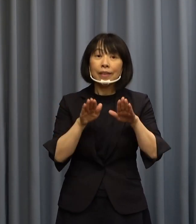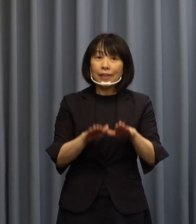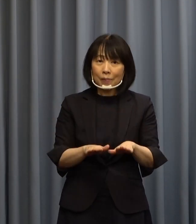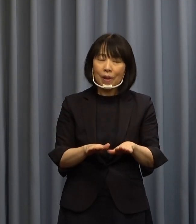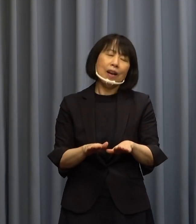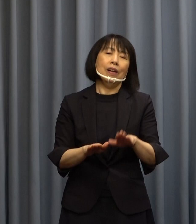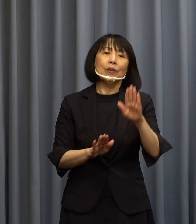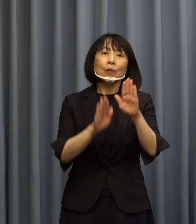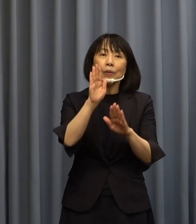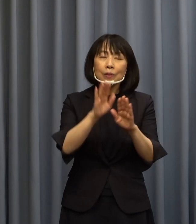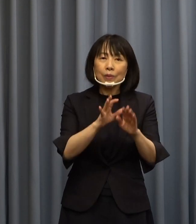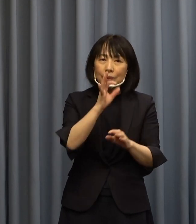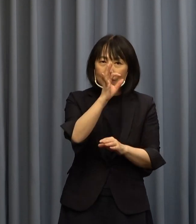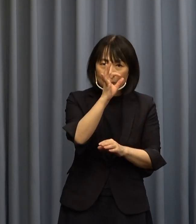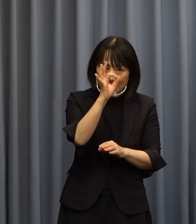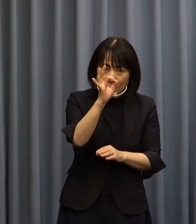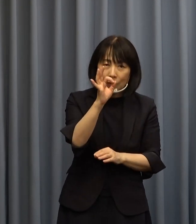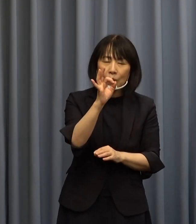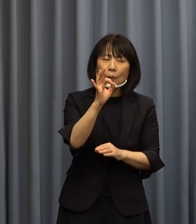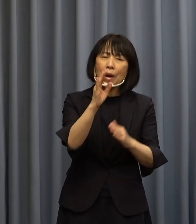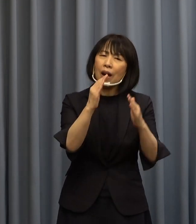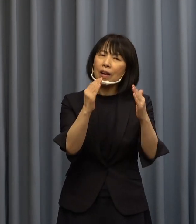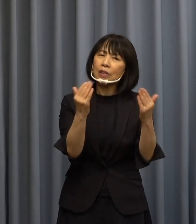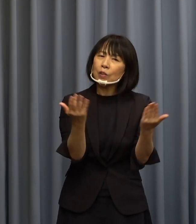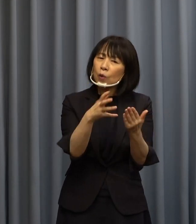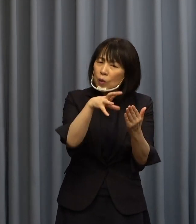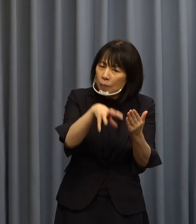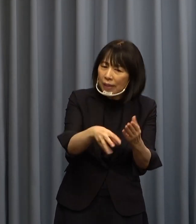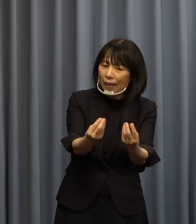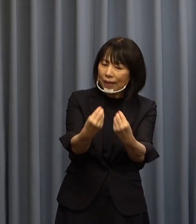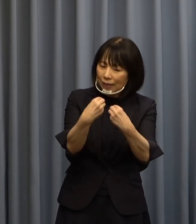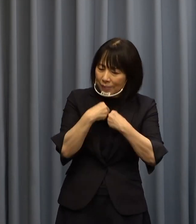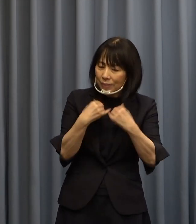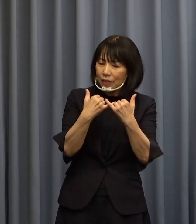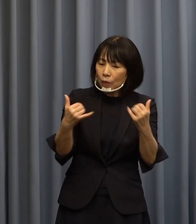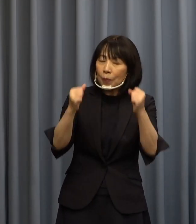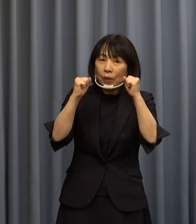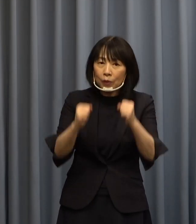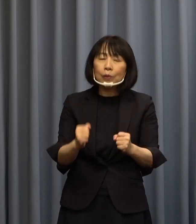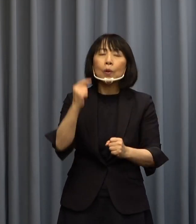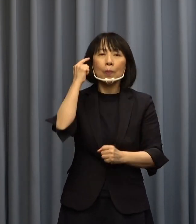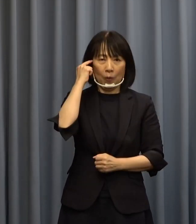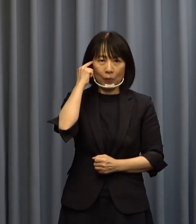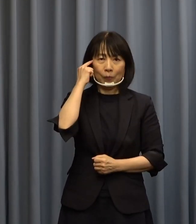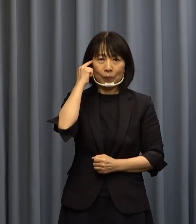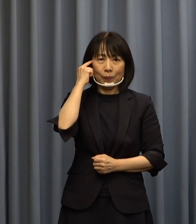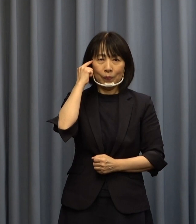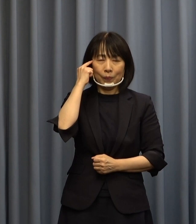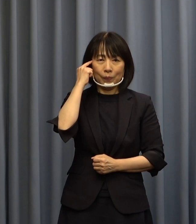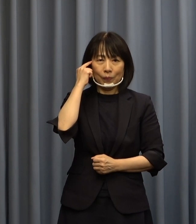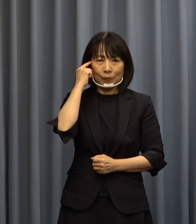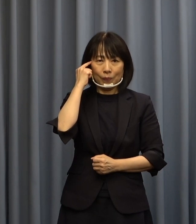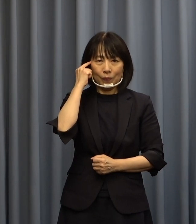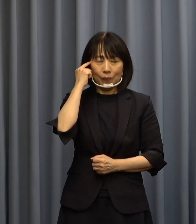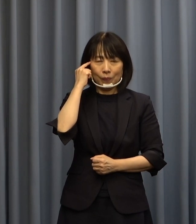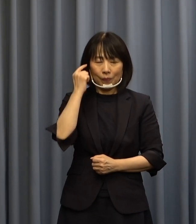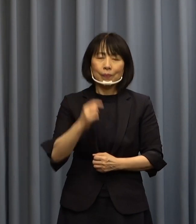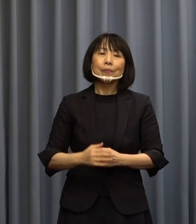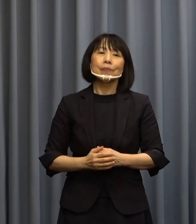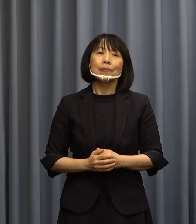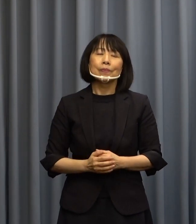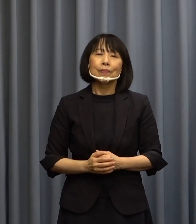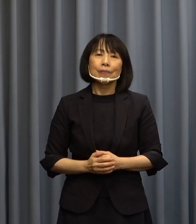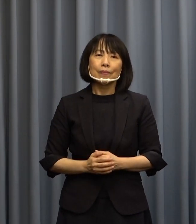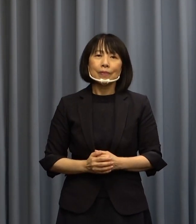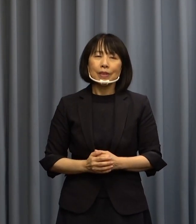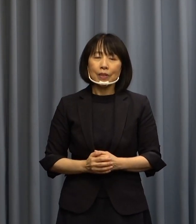ね単純にもちろん職場で感染したというのもある職場の感染が疑われるのもあるんです